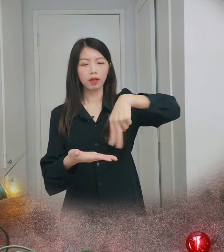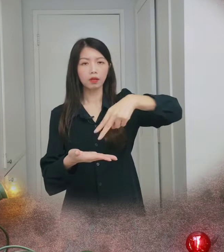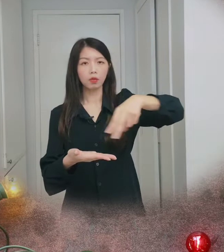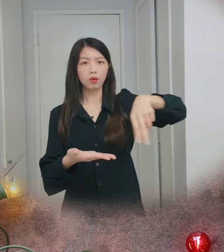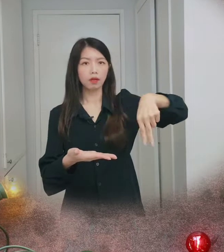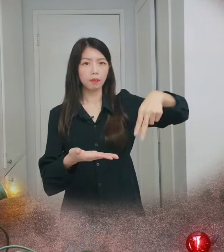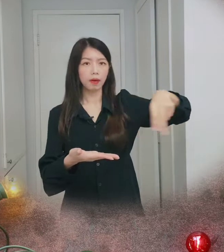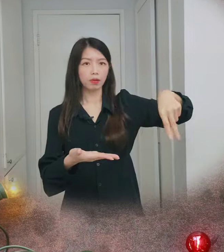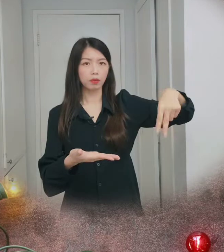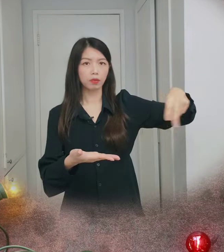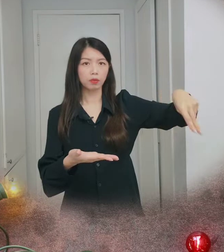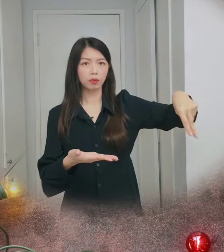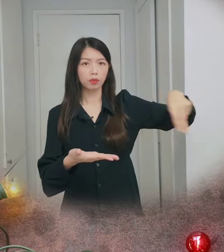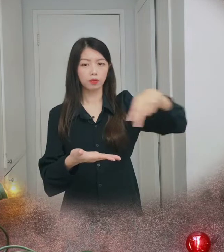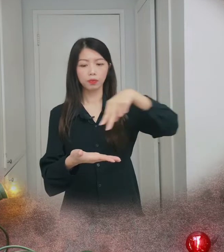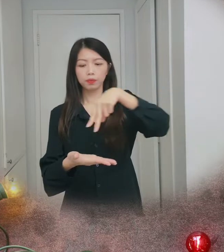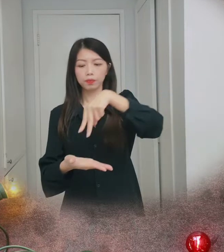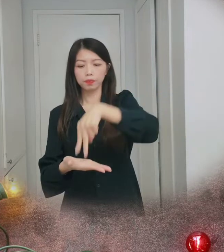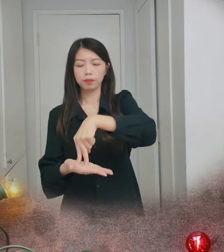이렇게 돌려서 밖으로.